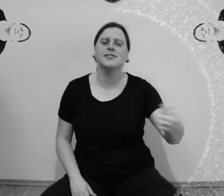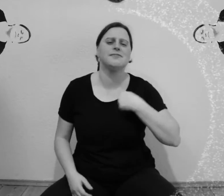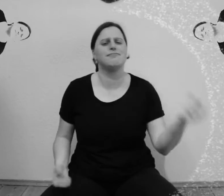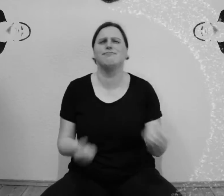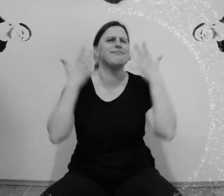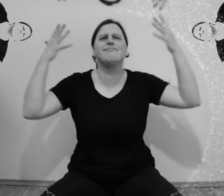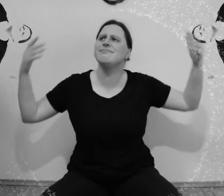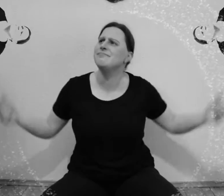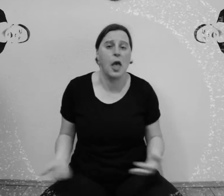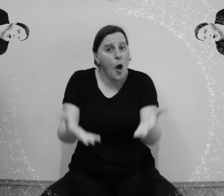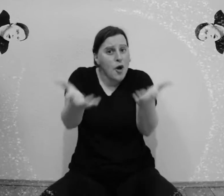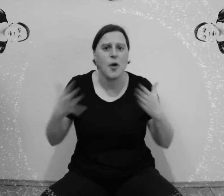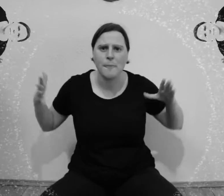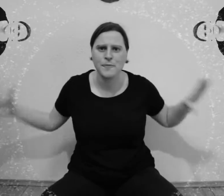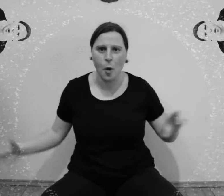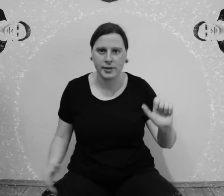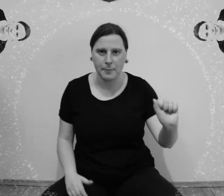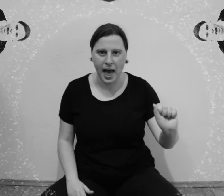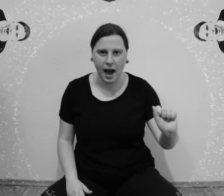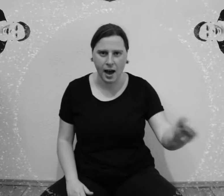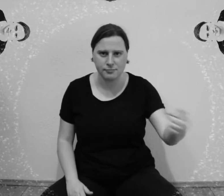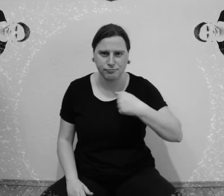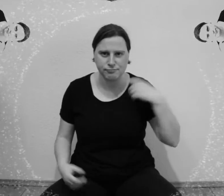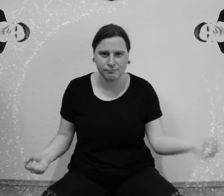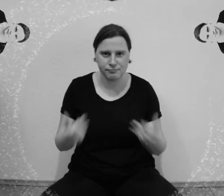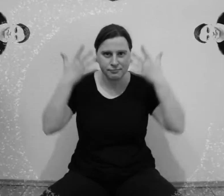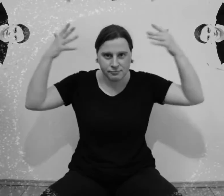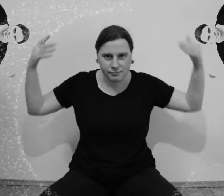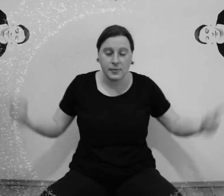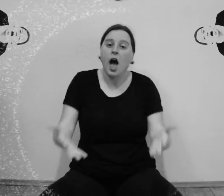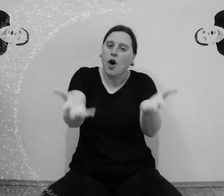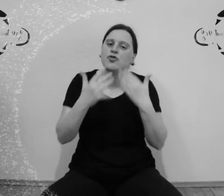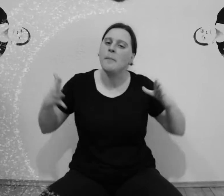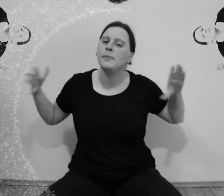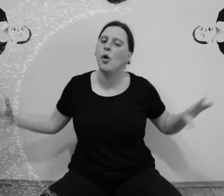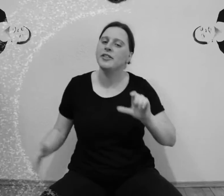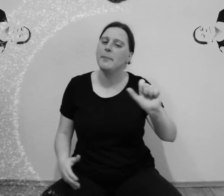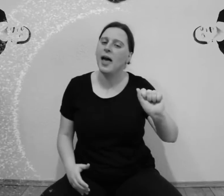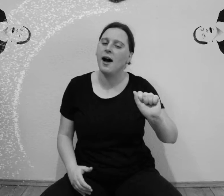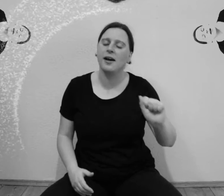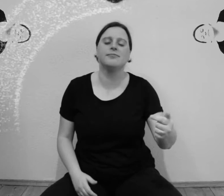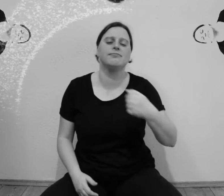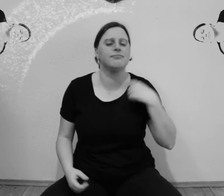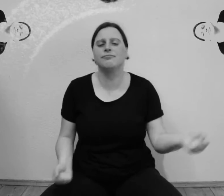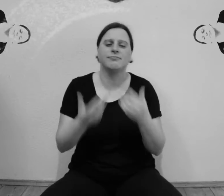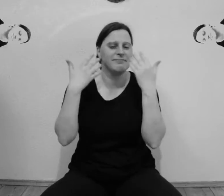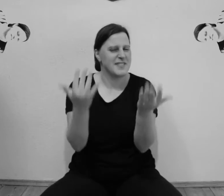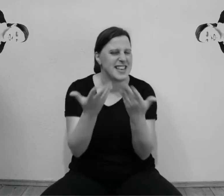leuchte mich Komm, oh Saga, leuchte mich Komm, Saga, leuchte mich